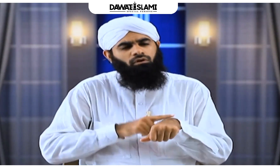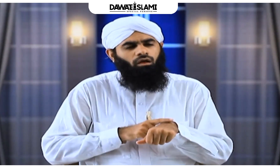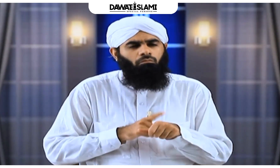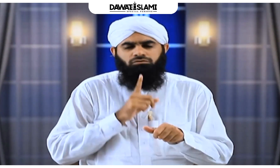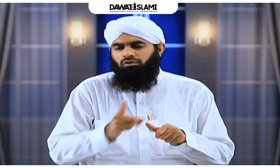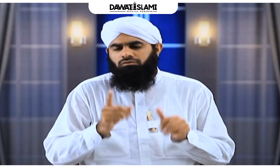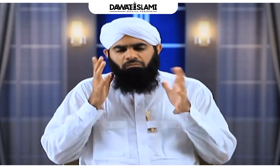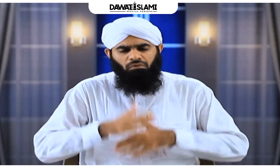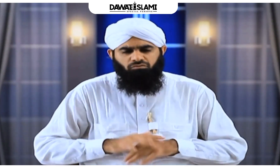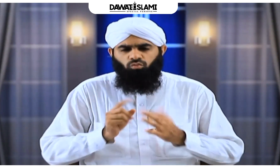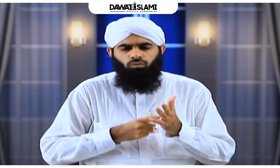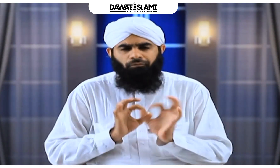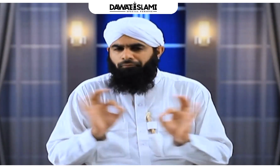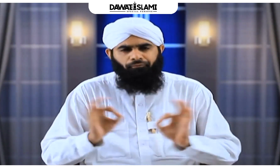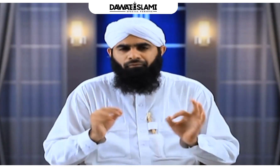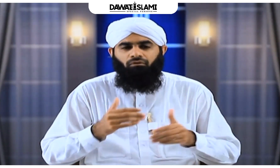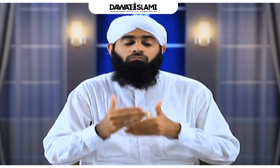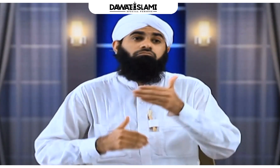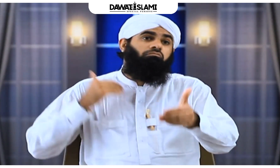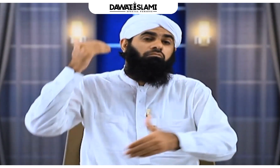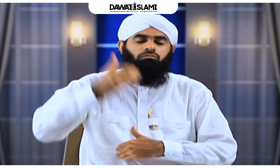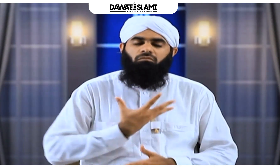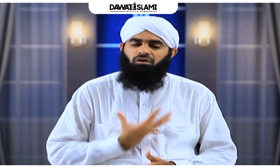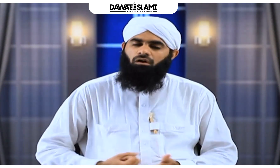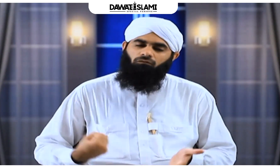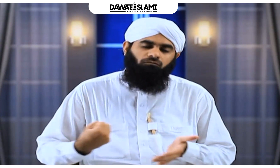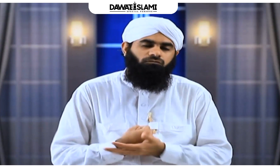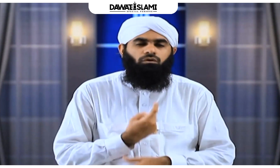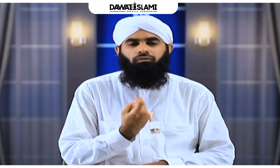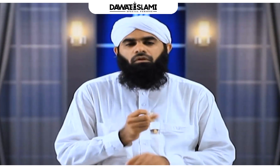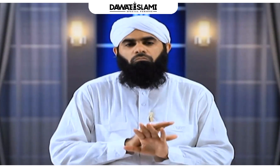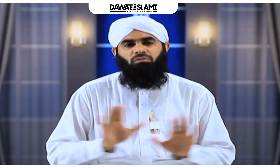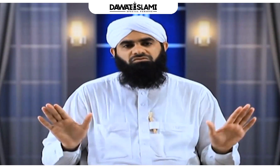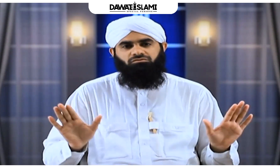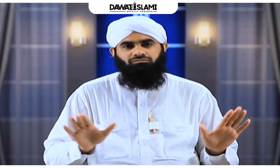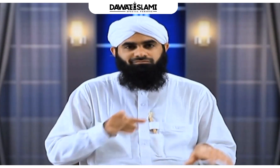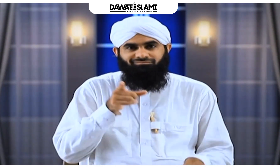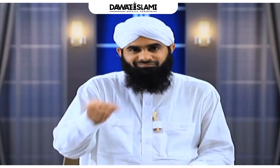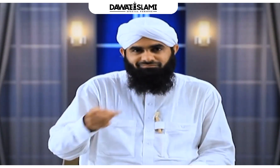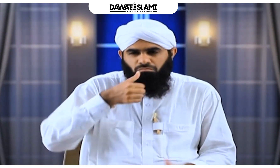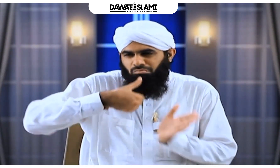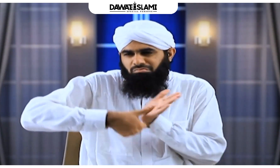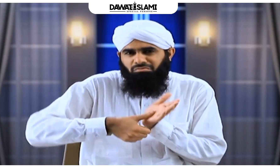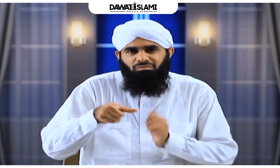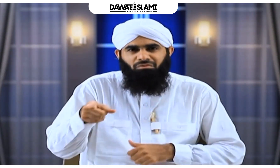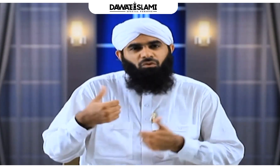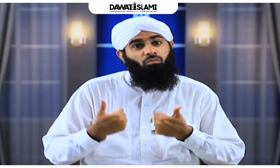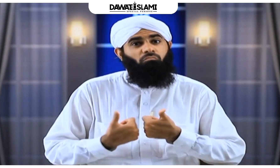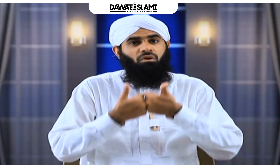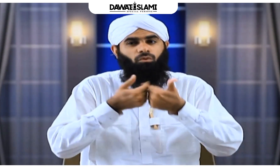تو سوائے حسرت و ندامت کے کچھ ہاتھ نہ آئے گا۔ جس طرح اس دیہاتی شخص کا حال ان انمول